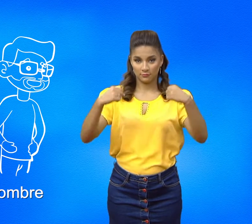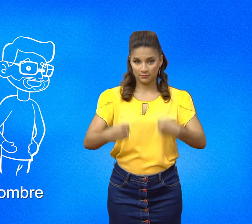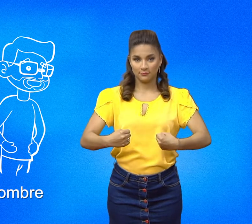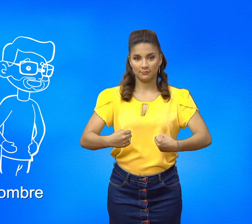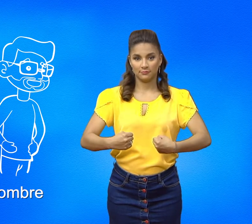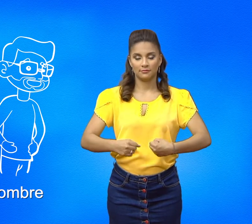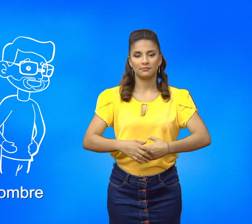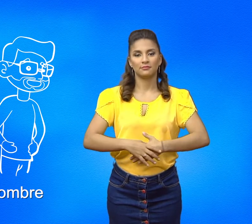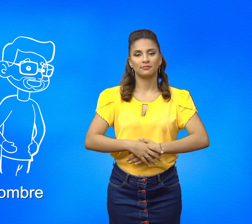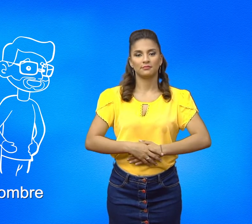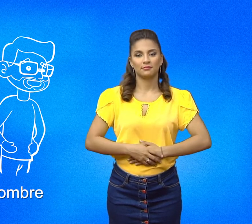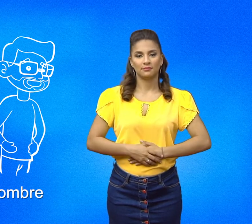hombre